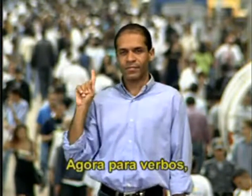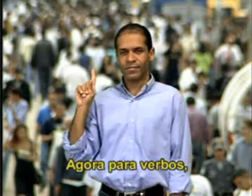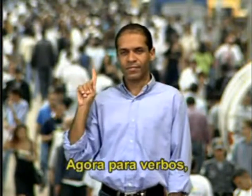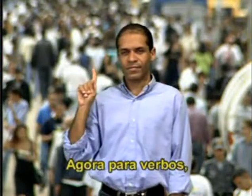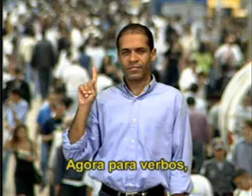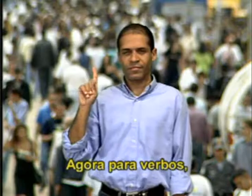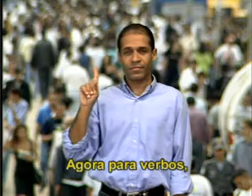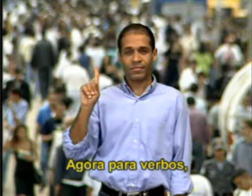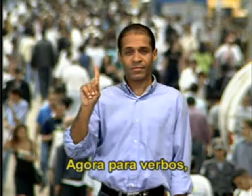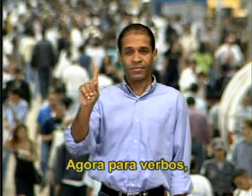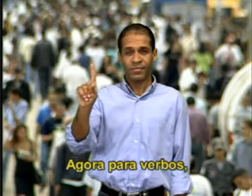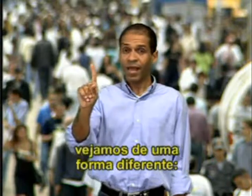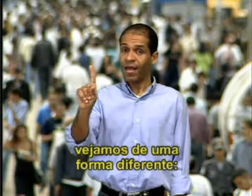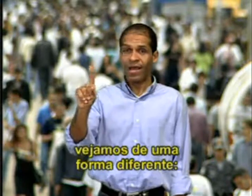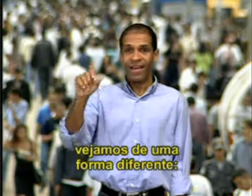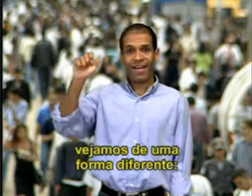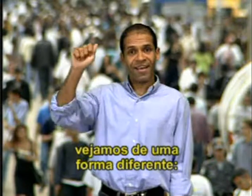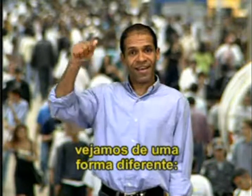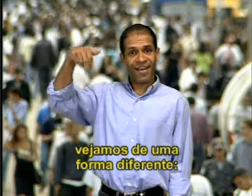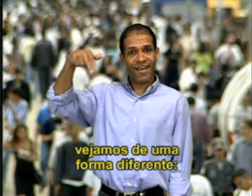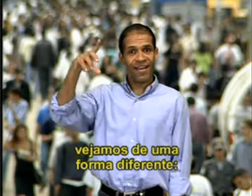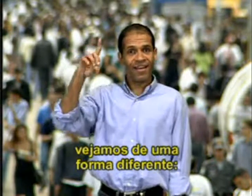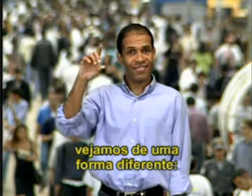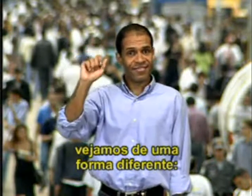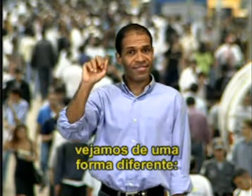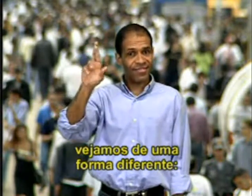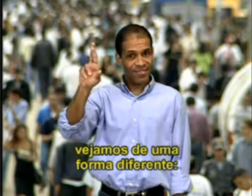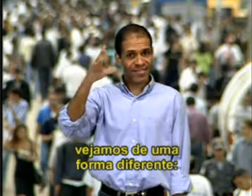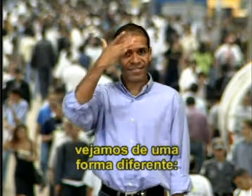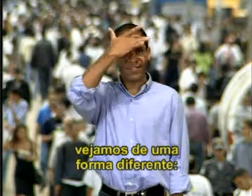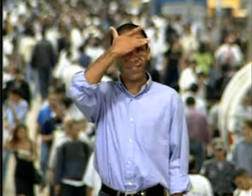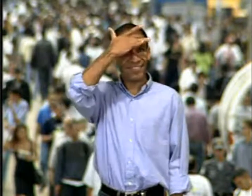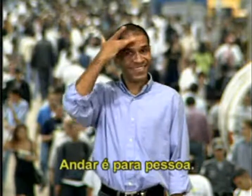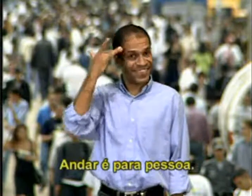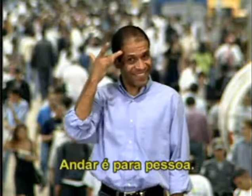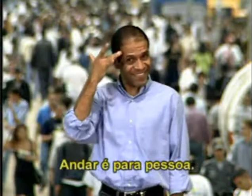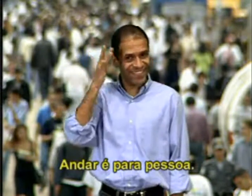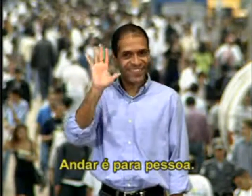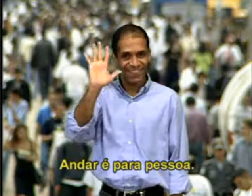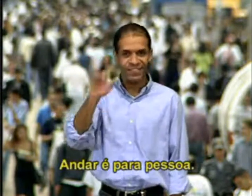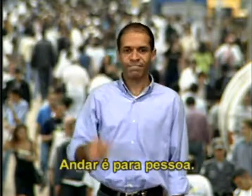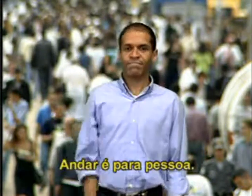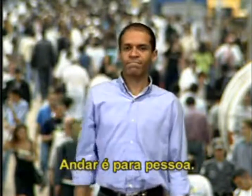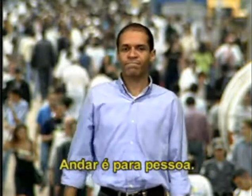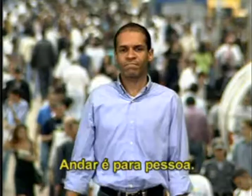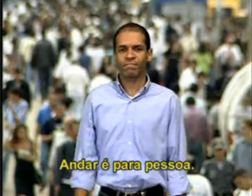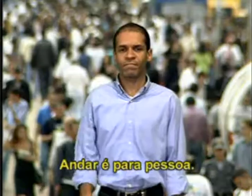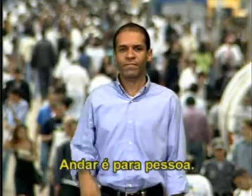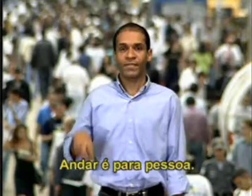Agora para verbos. Vejamos de uma forma diferente. Andar é para pessoa.